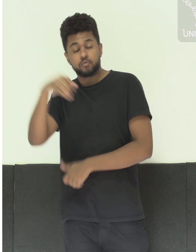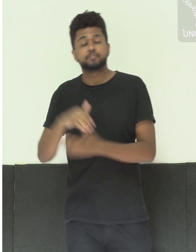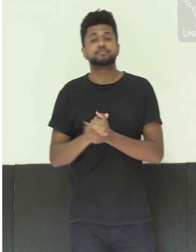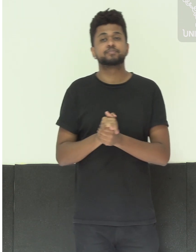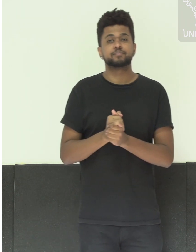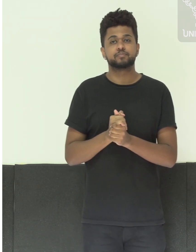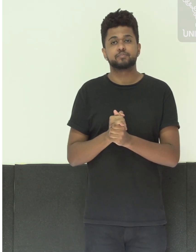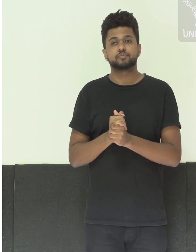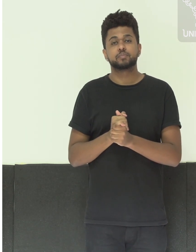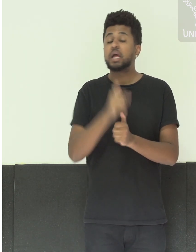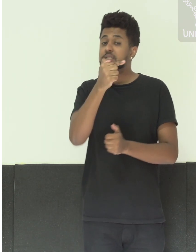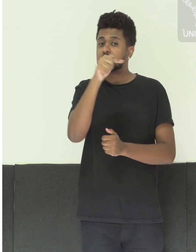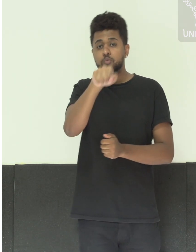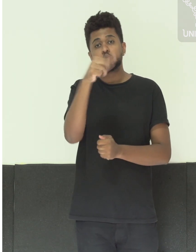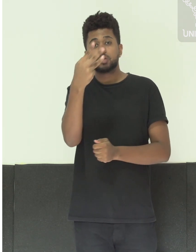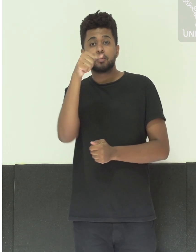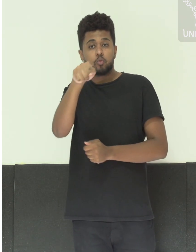3.298/1999.